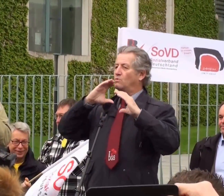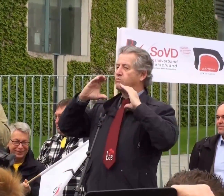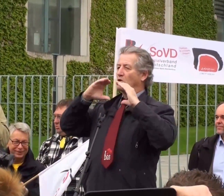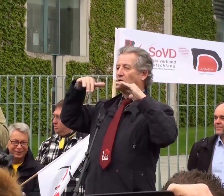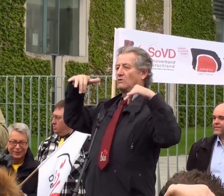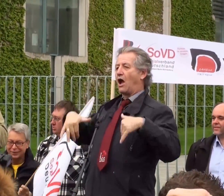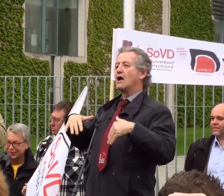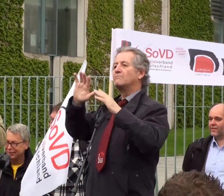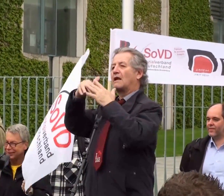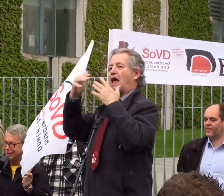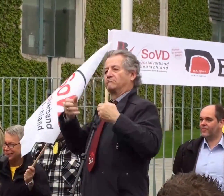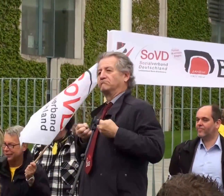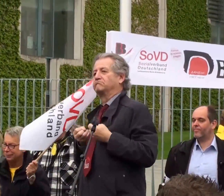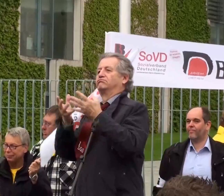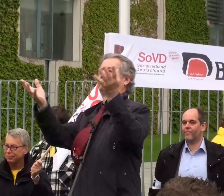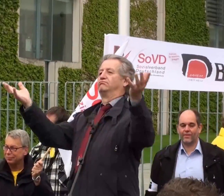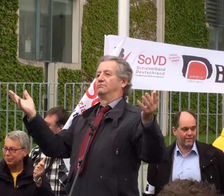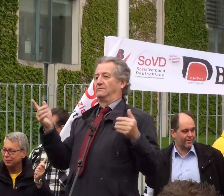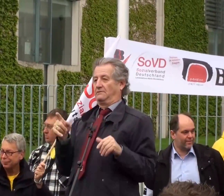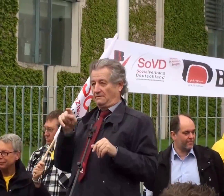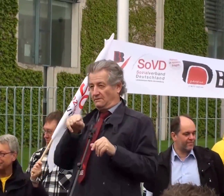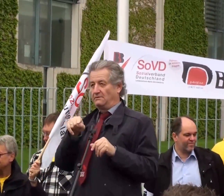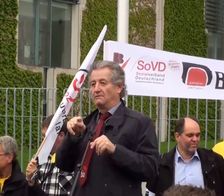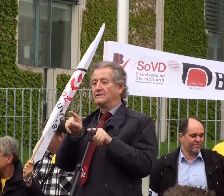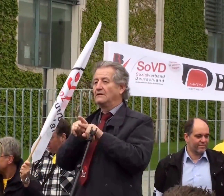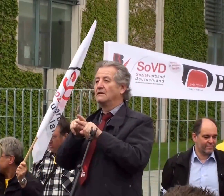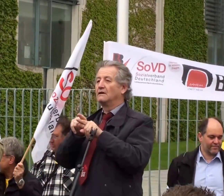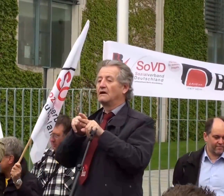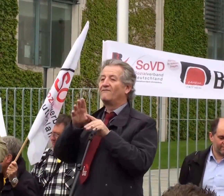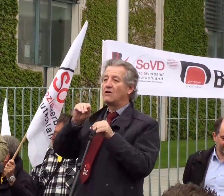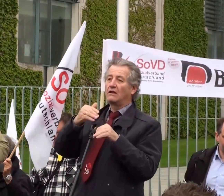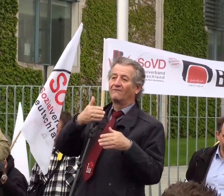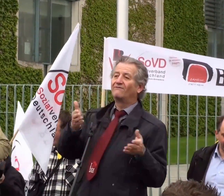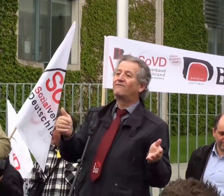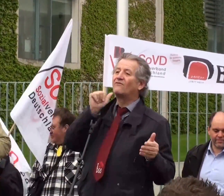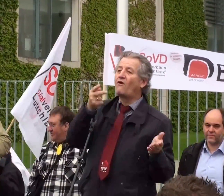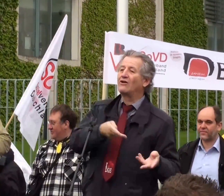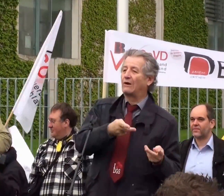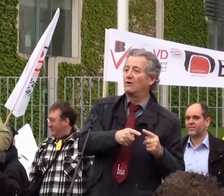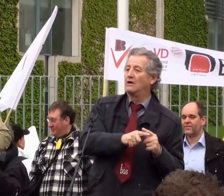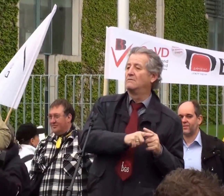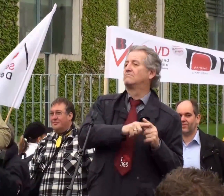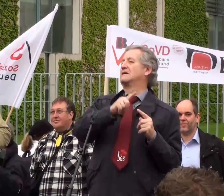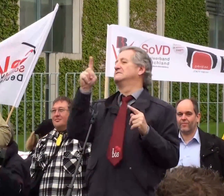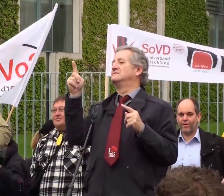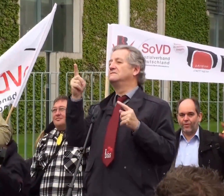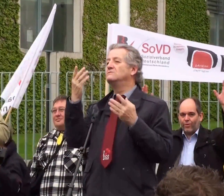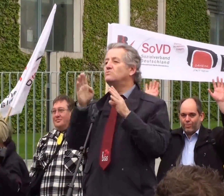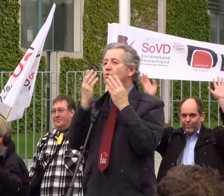brauchen, um teilhaben zu können, um kommunizieren zu können. Das ist einfach für uns total wichtig.